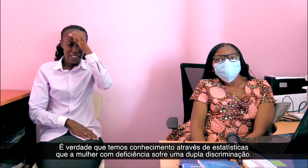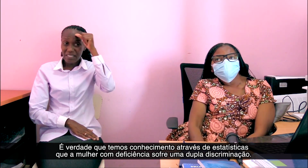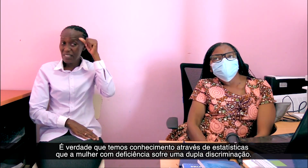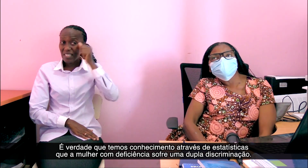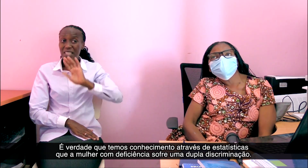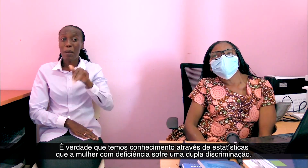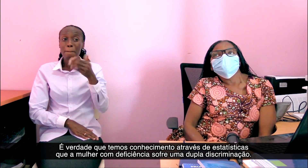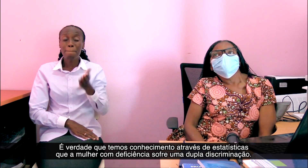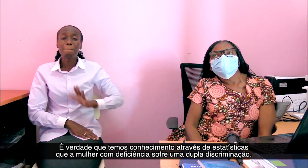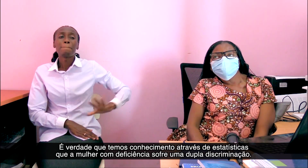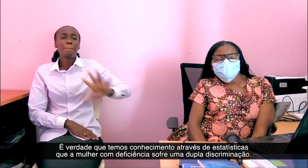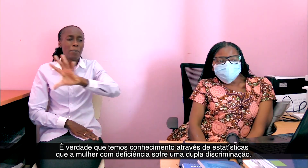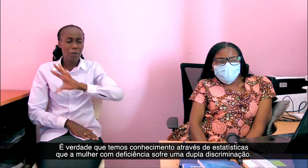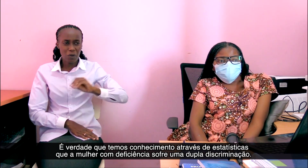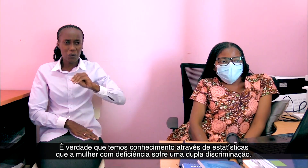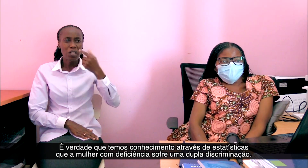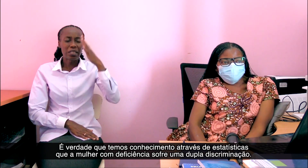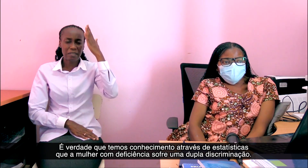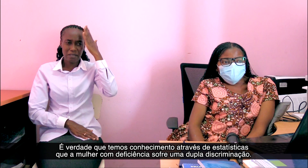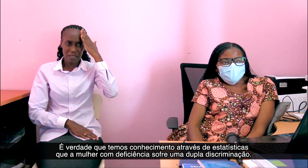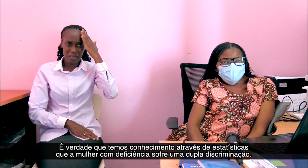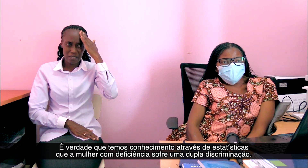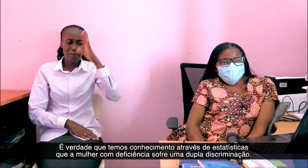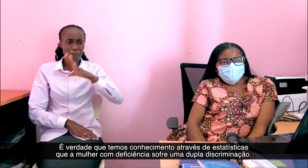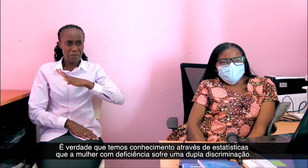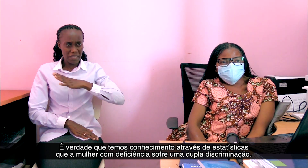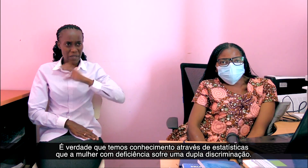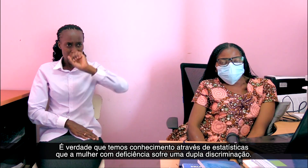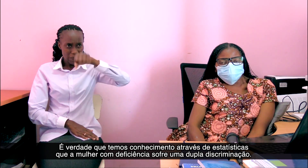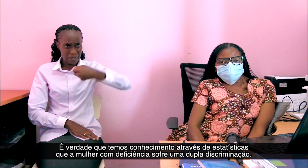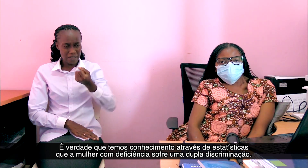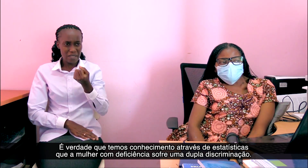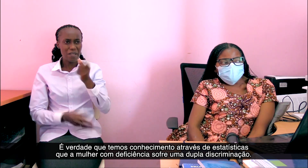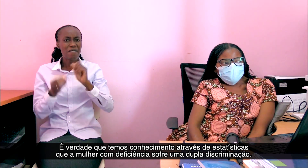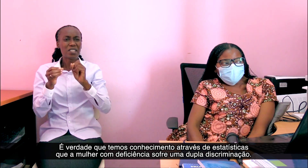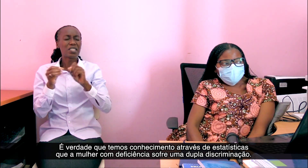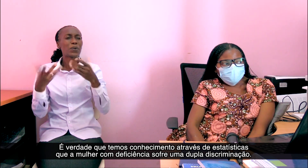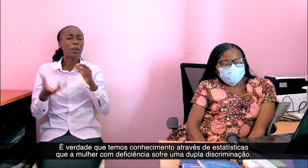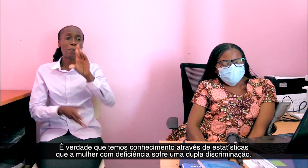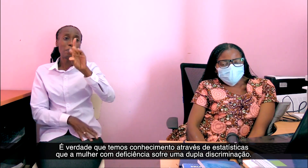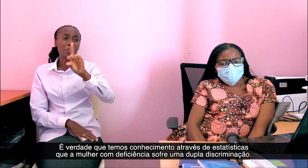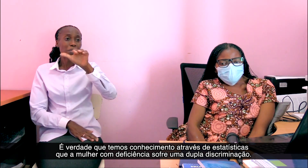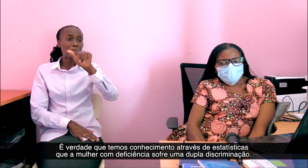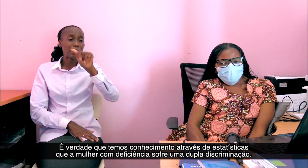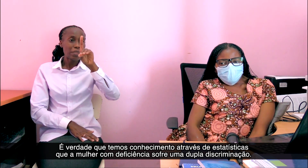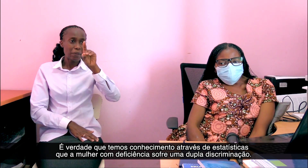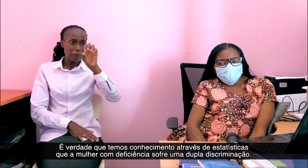temos conhecimento através de estatísticas que a mulher